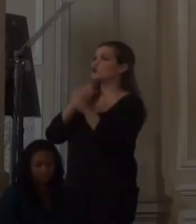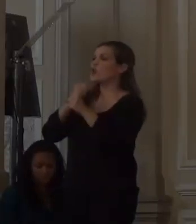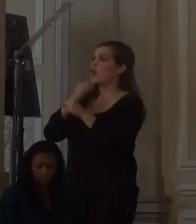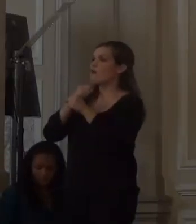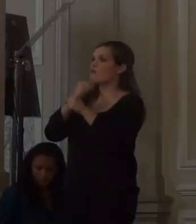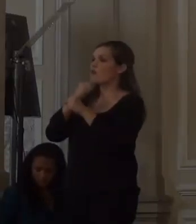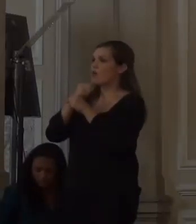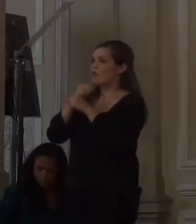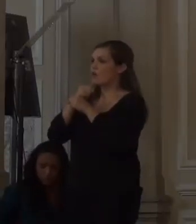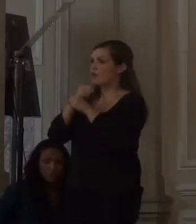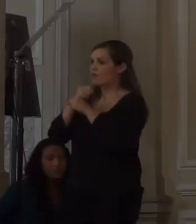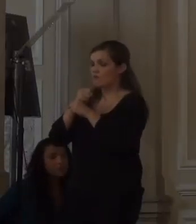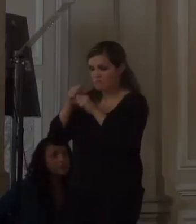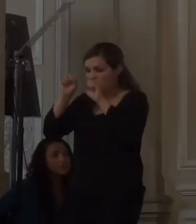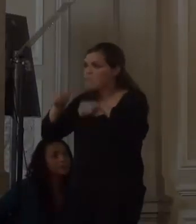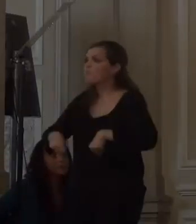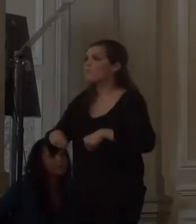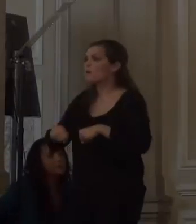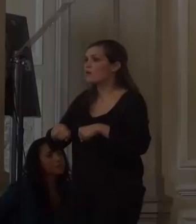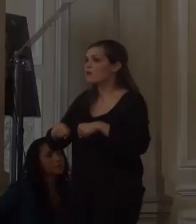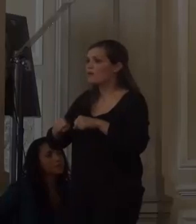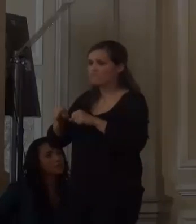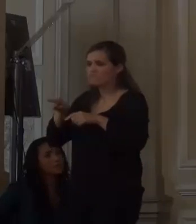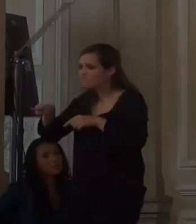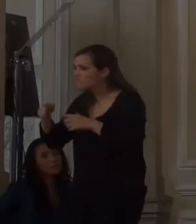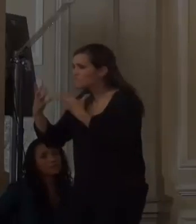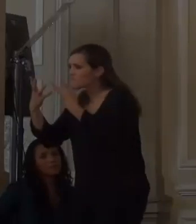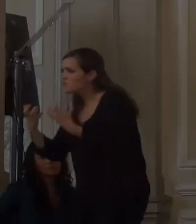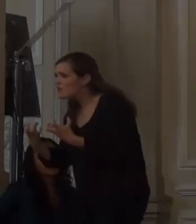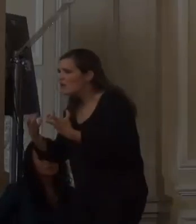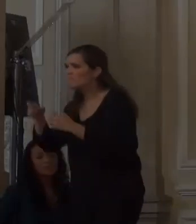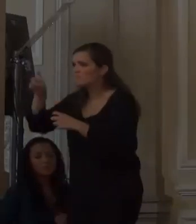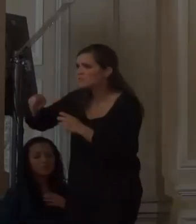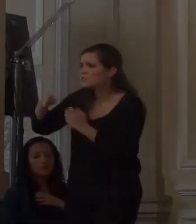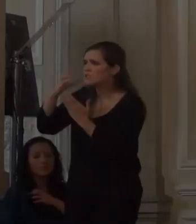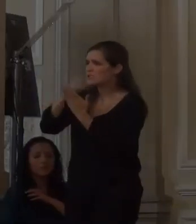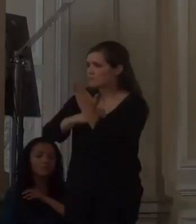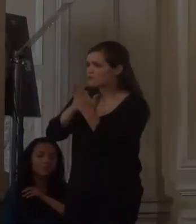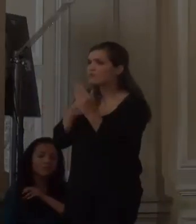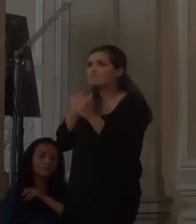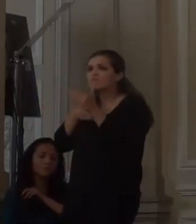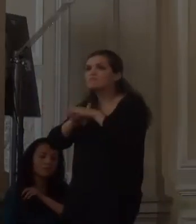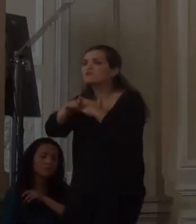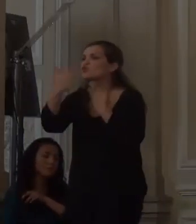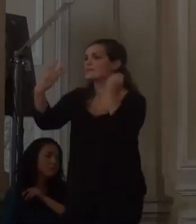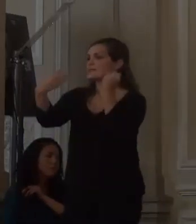en cualquier área que deseen a través del SENA.